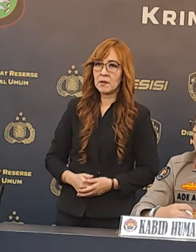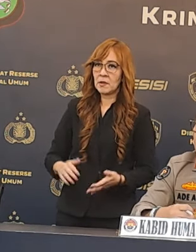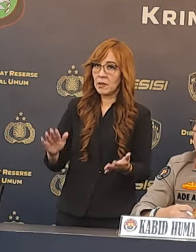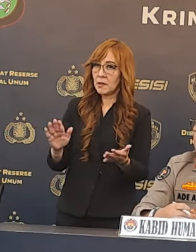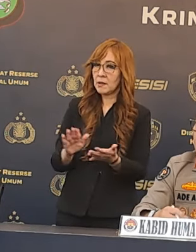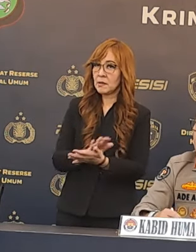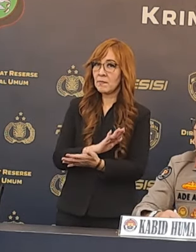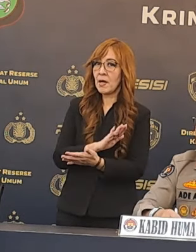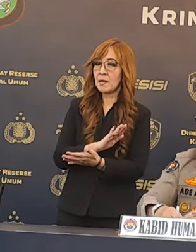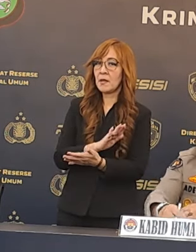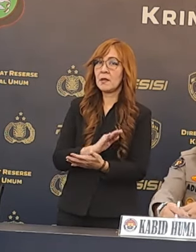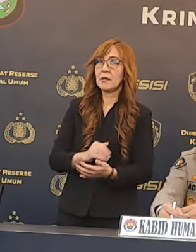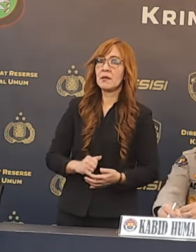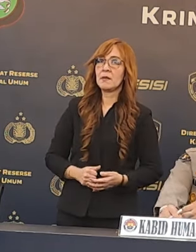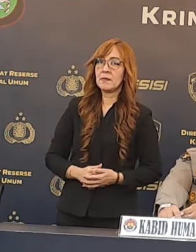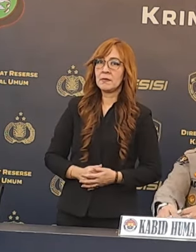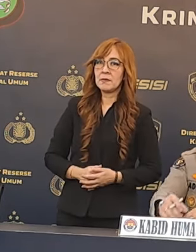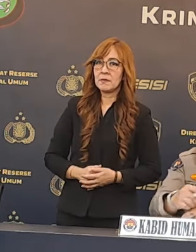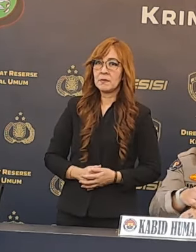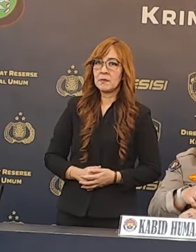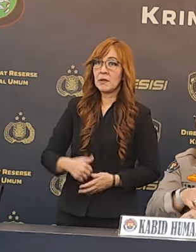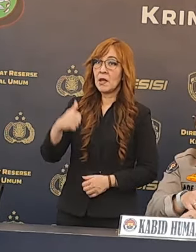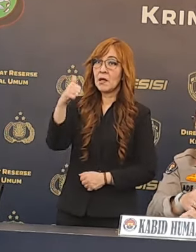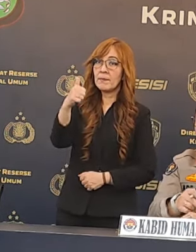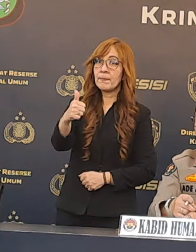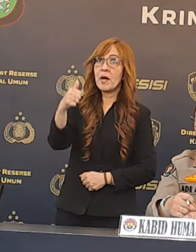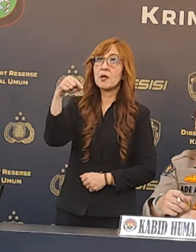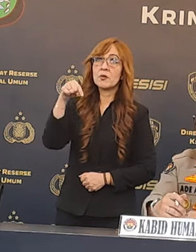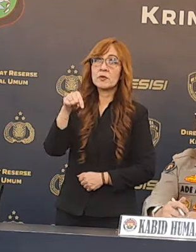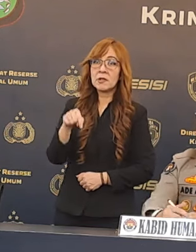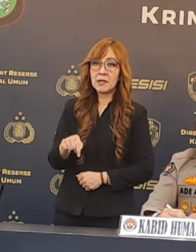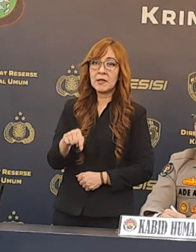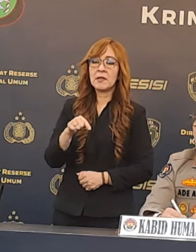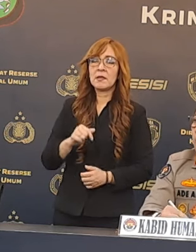kesempatan yang baik ini,